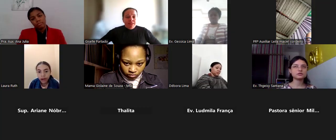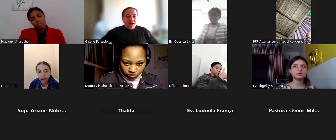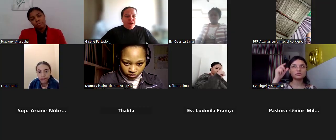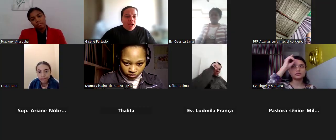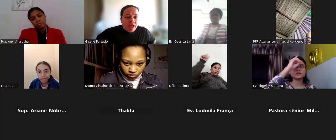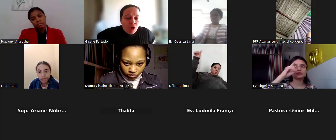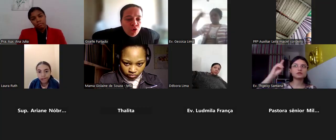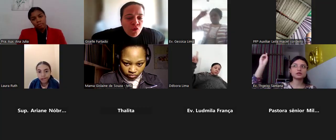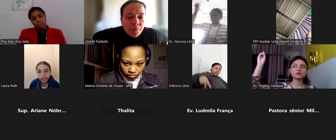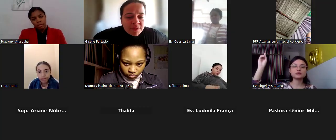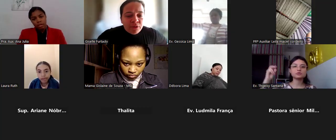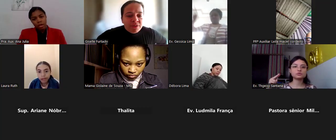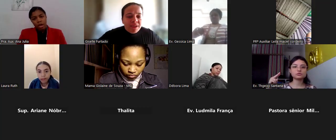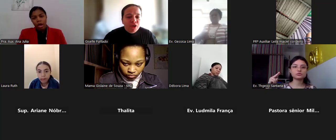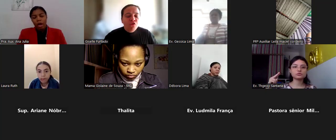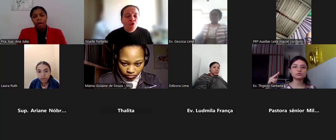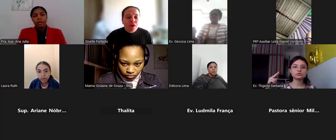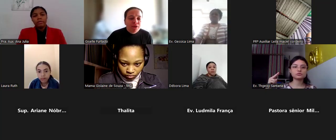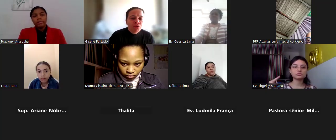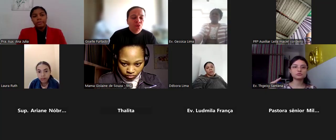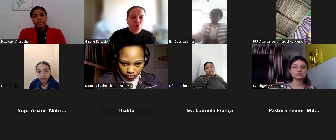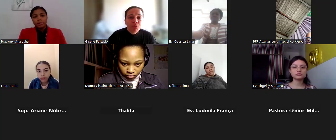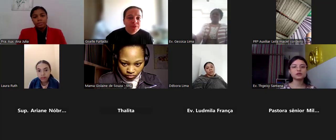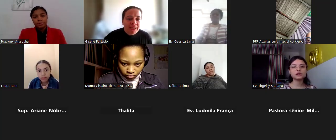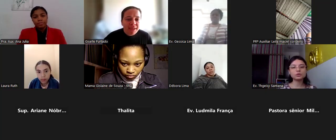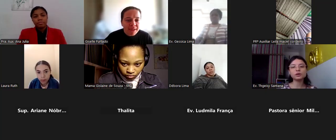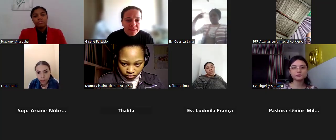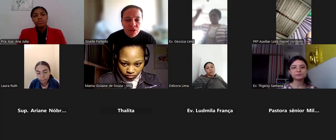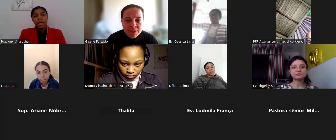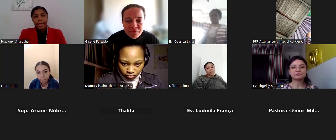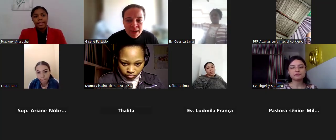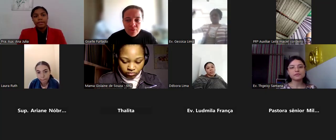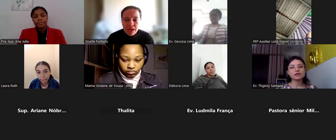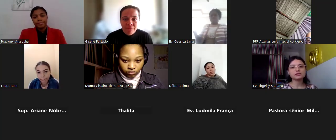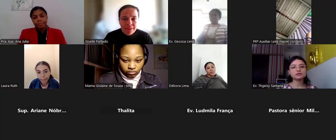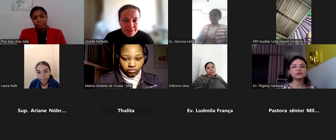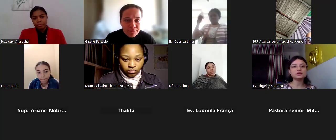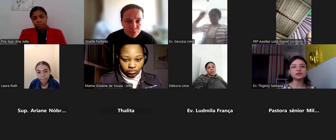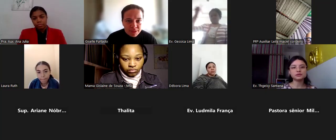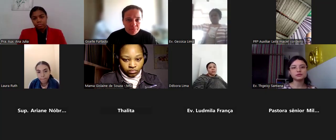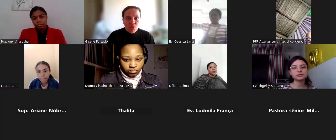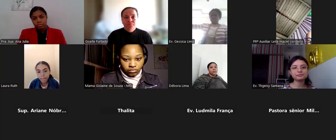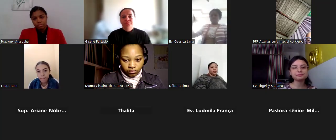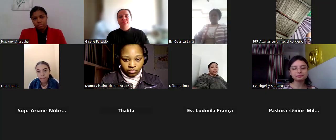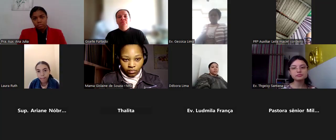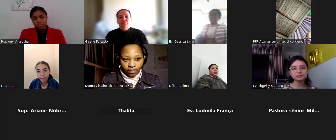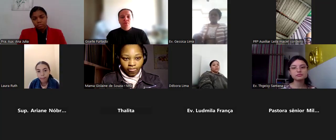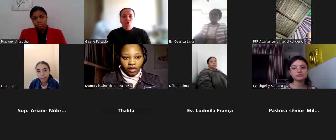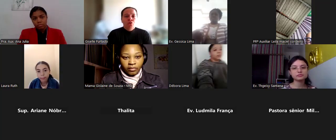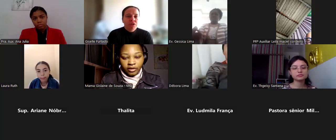Sim, não, não vou postar no Instagram, não. Vou colocar no grupo do Telegram as aulas que ficaram gravadas depois, tá bom? Ou se